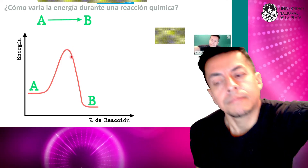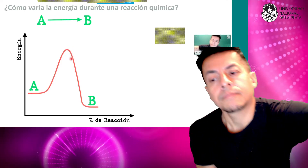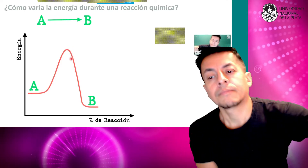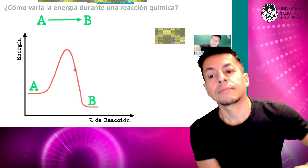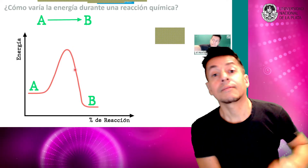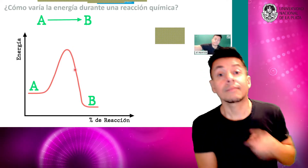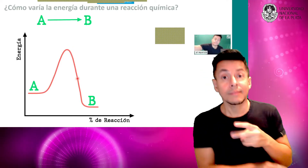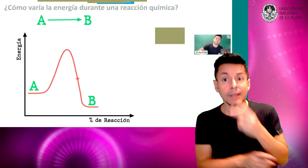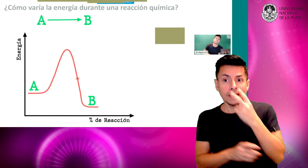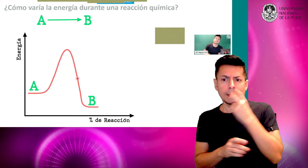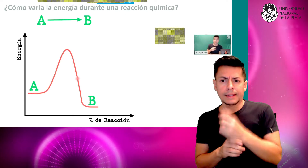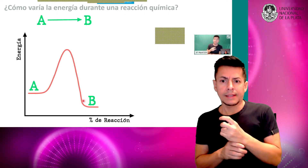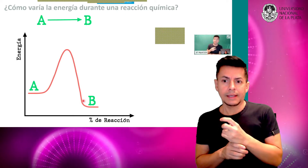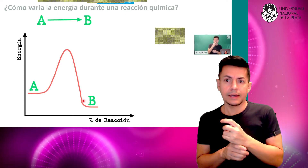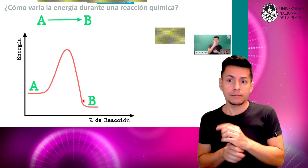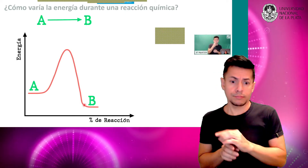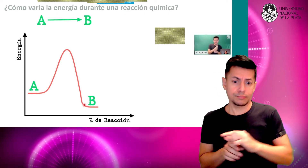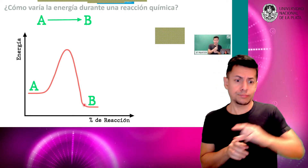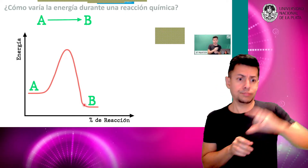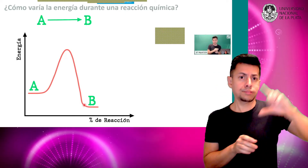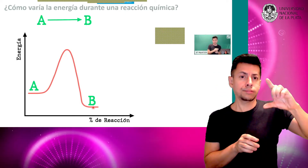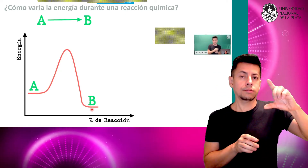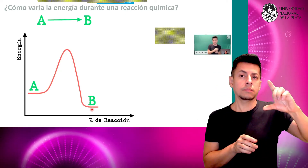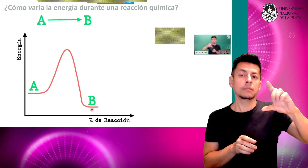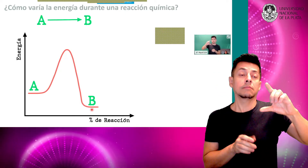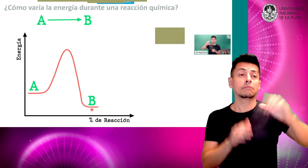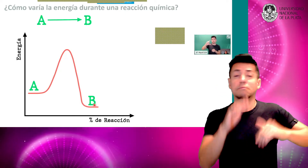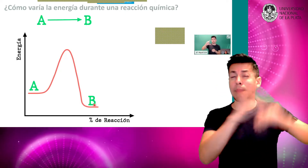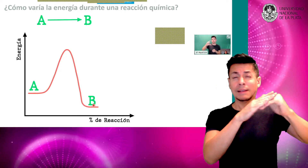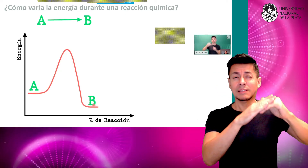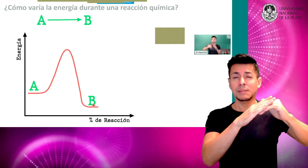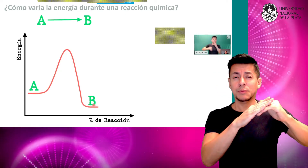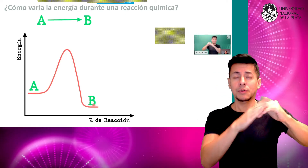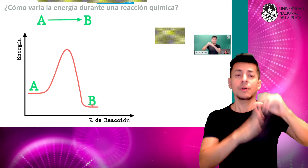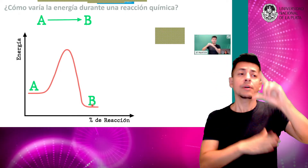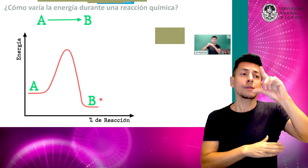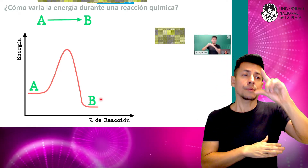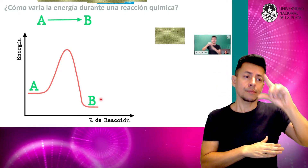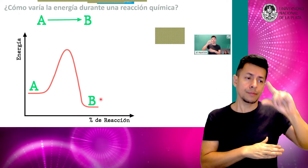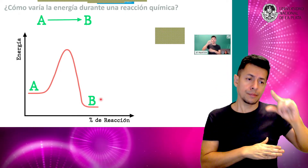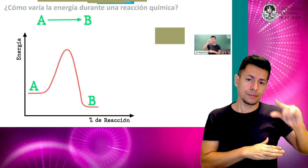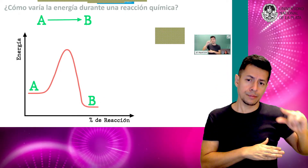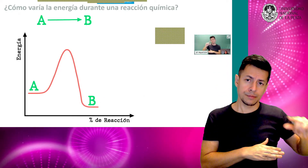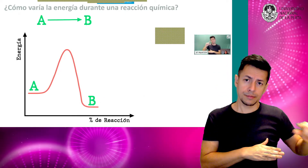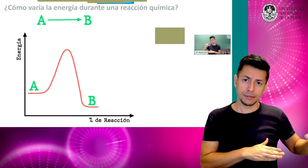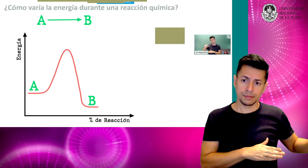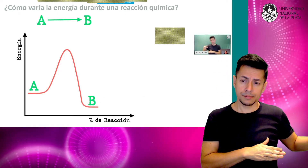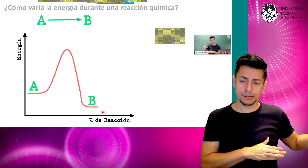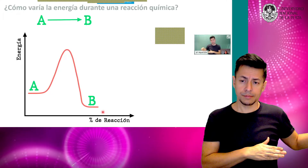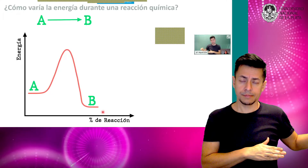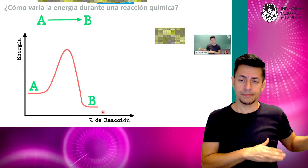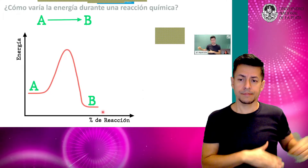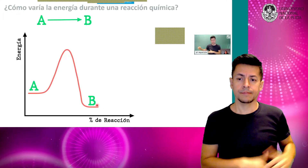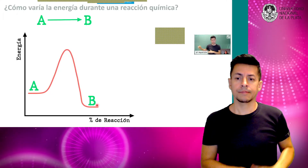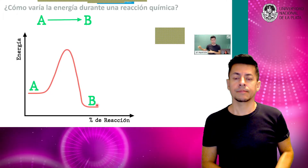energía disminuye hasta que obtenemos que la totalidad del reactivo A se transformó en el producto